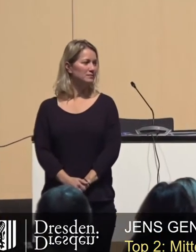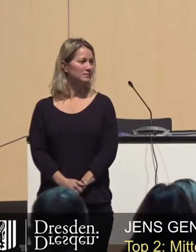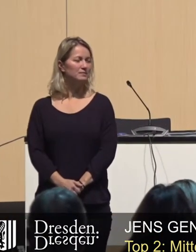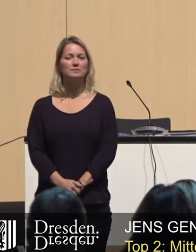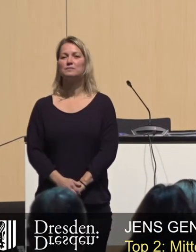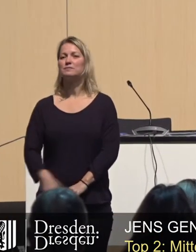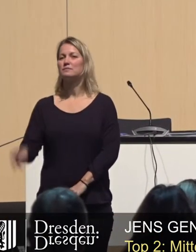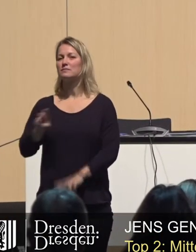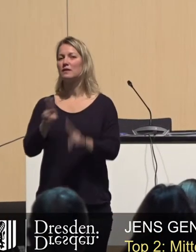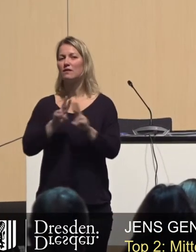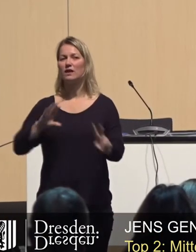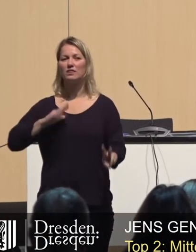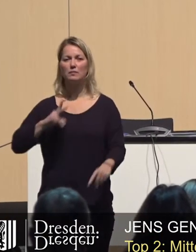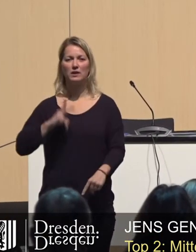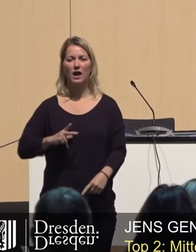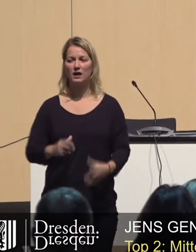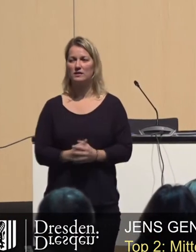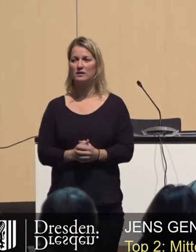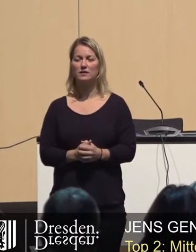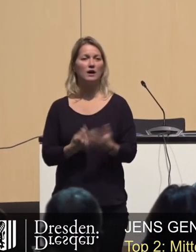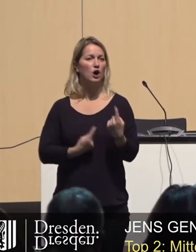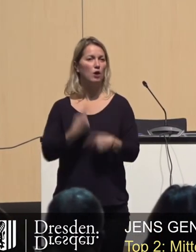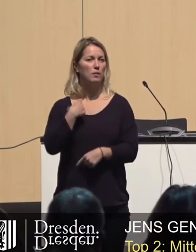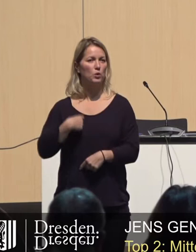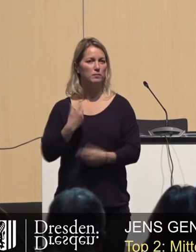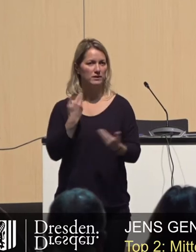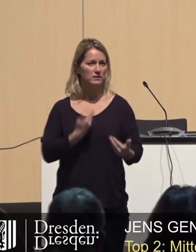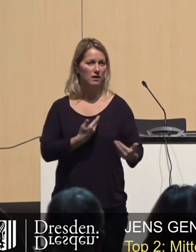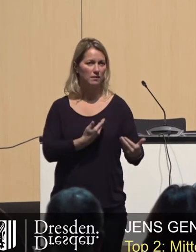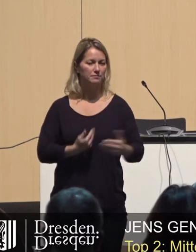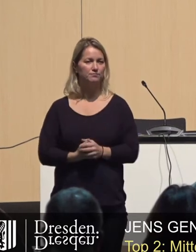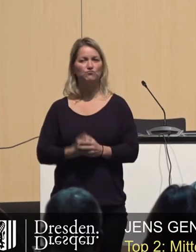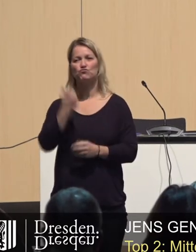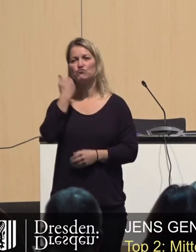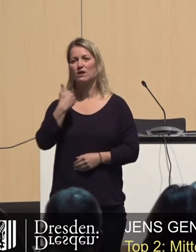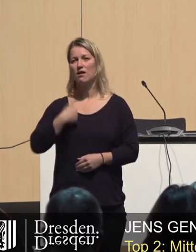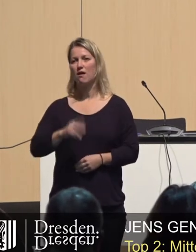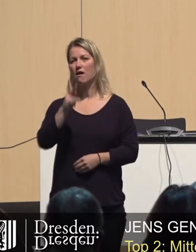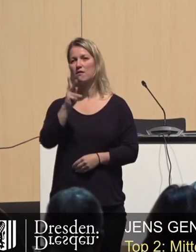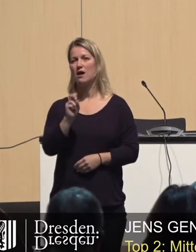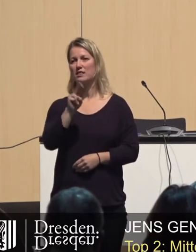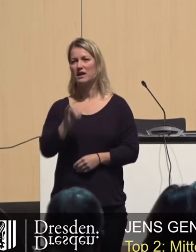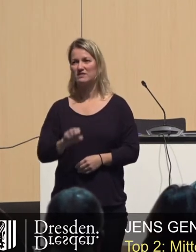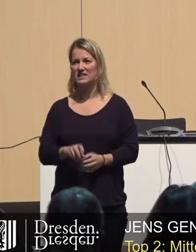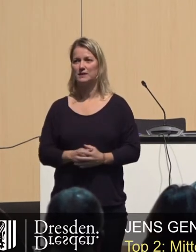Sehr geehrte Damen und Herren, sehr geehrter Oberbürgermeister, lieber Herr Kaniewski,